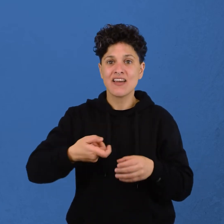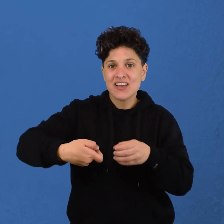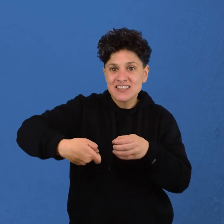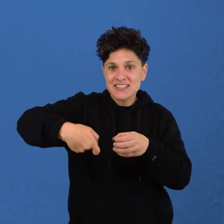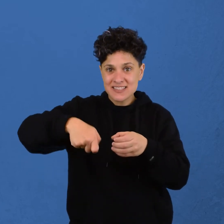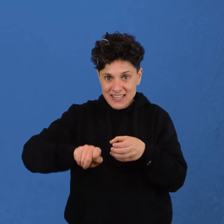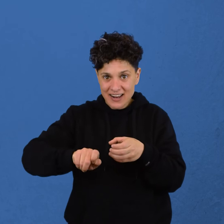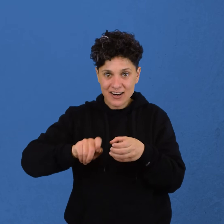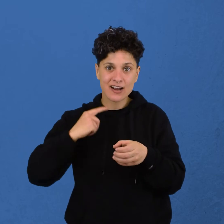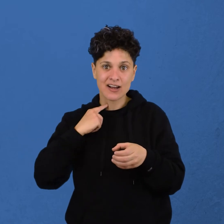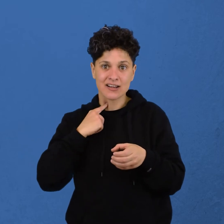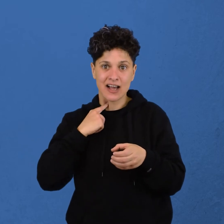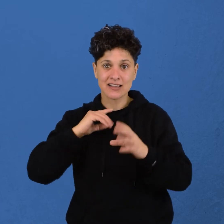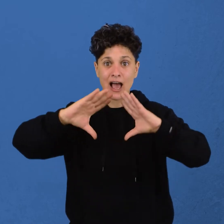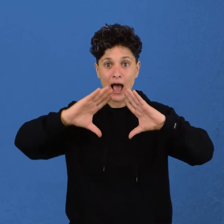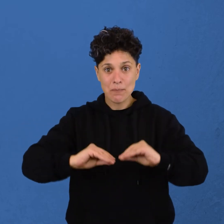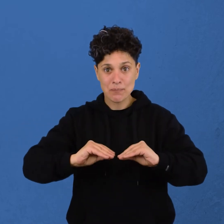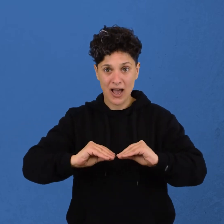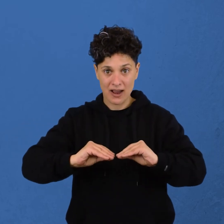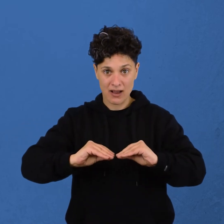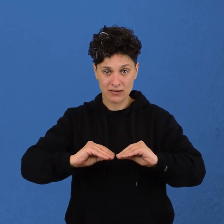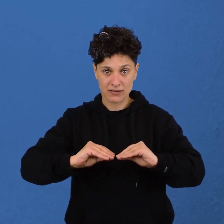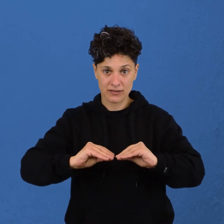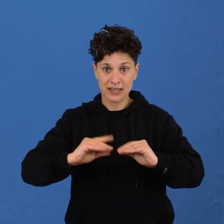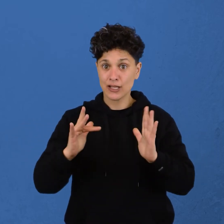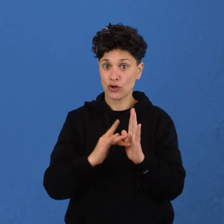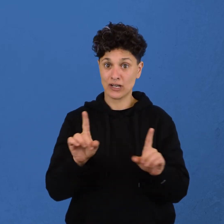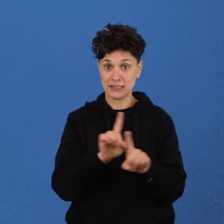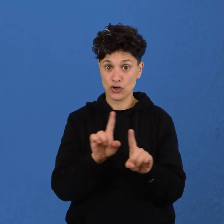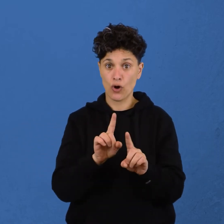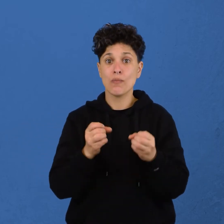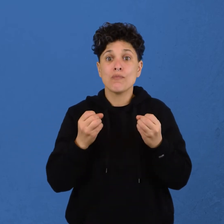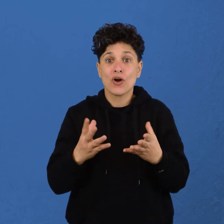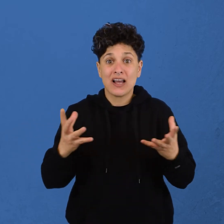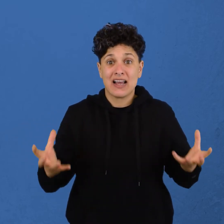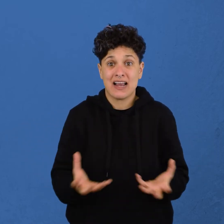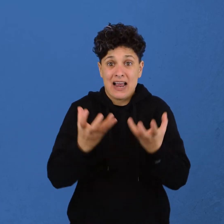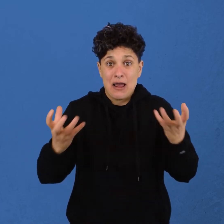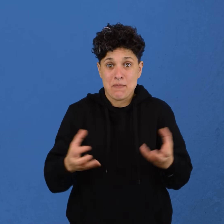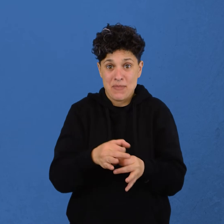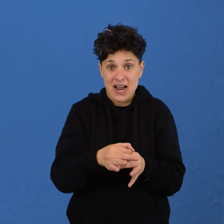llave del gas de modo de apagar el mechero y no tocarlo, porque el caño está ahora a alta temperatura.